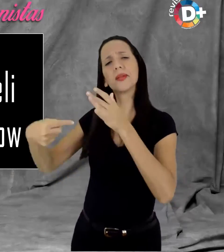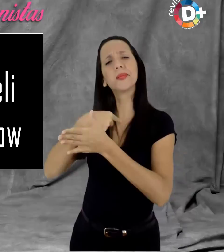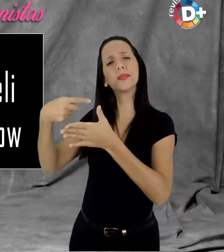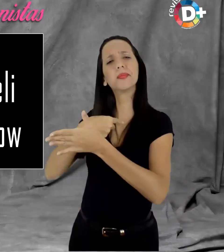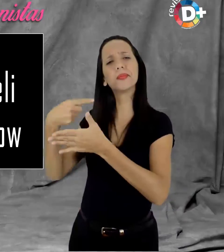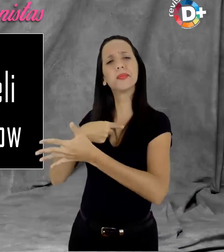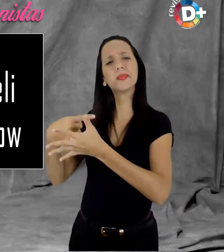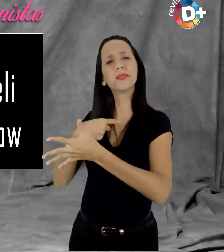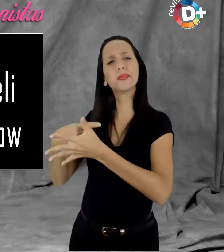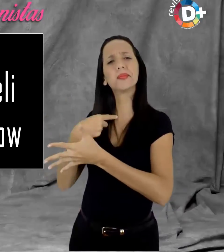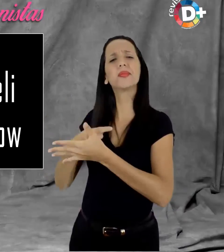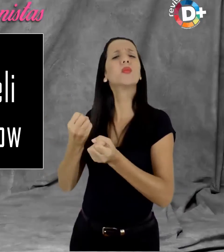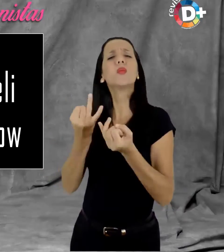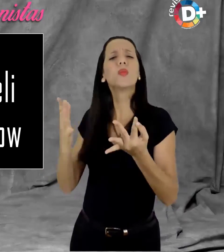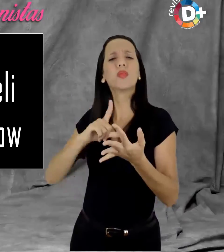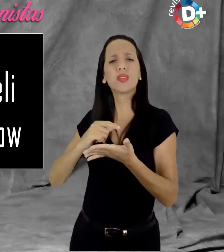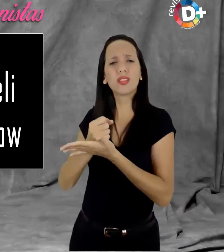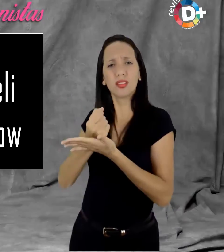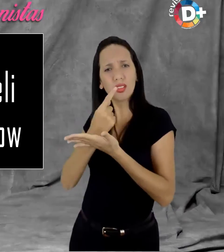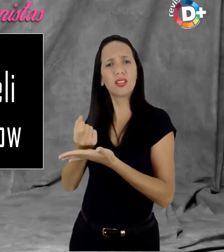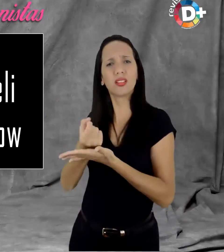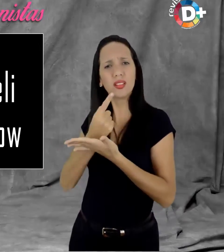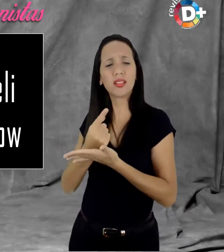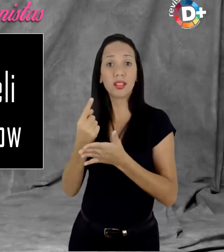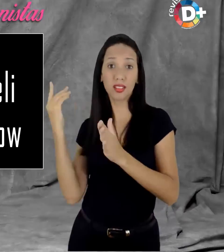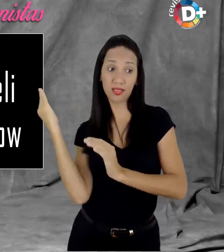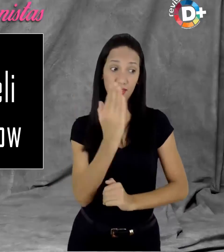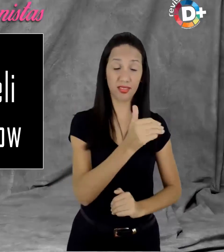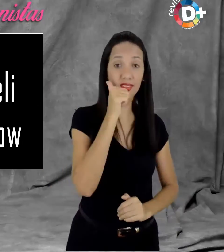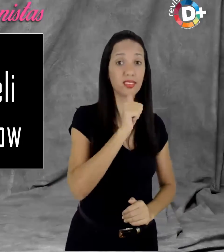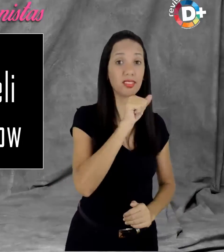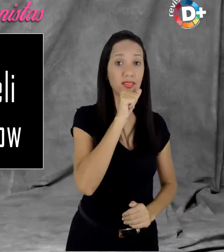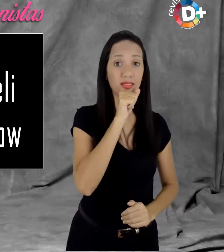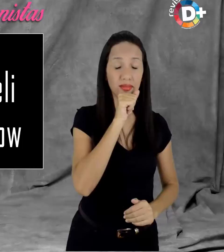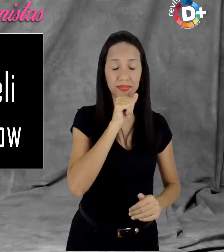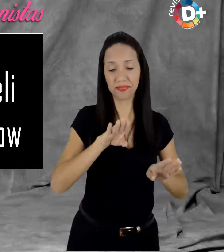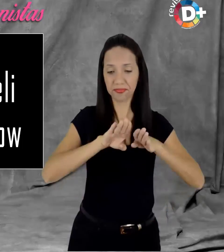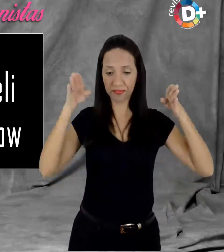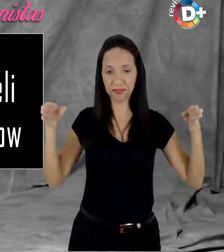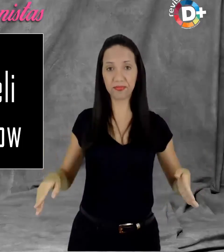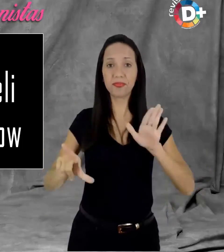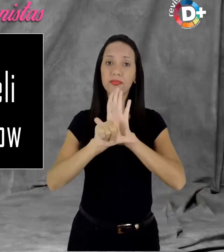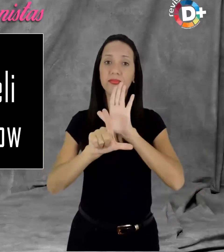por exemplo, em consultórios médicos, eles perguntam tudo o que ela tem e quais medicamentos toma para a mãe